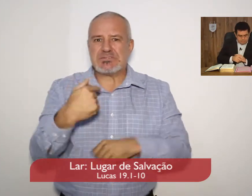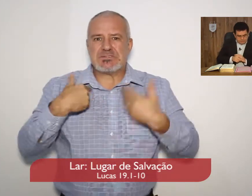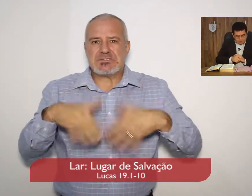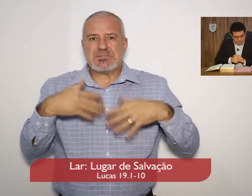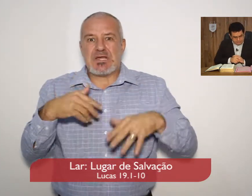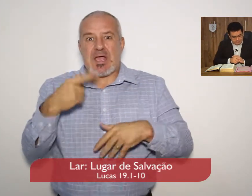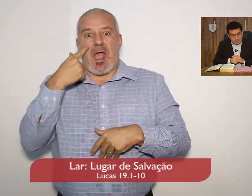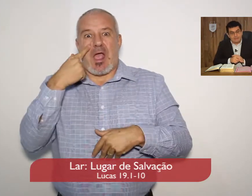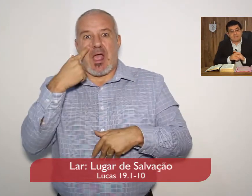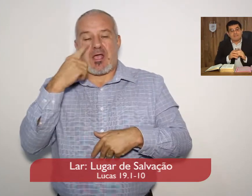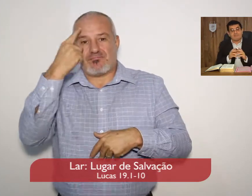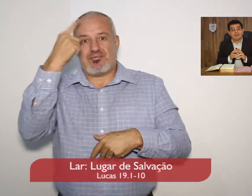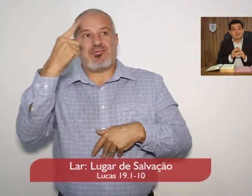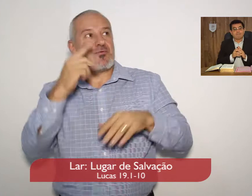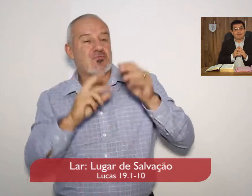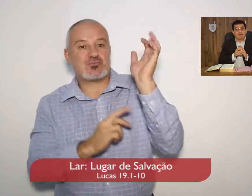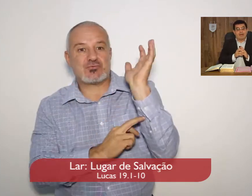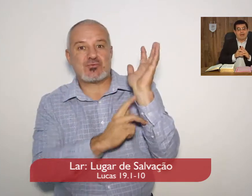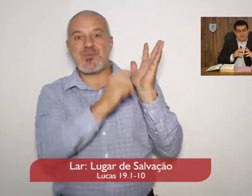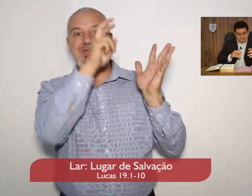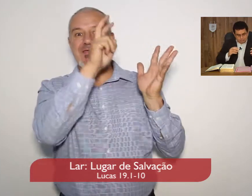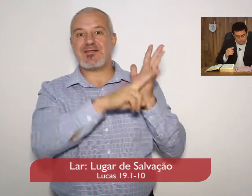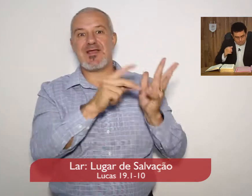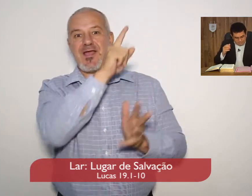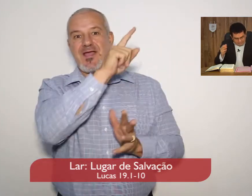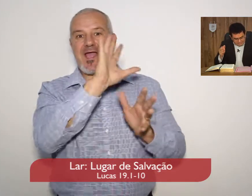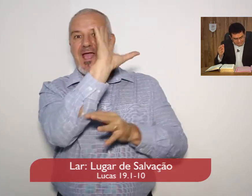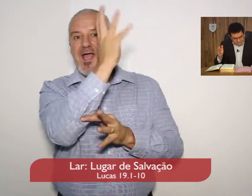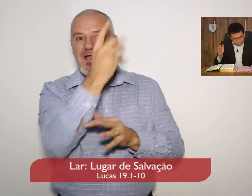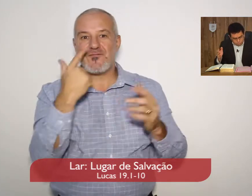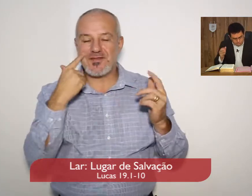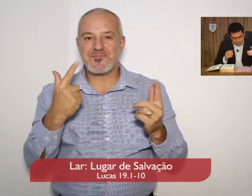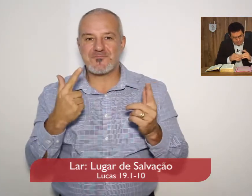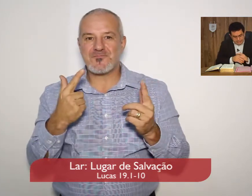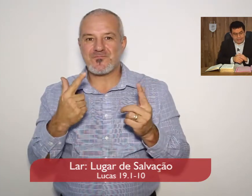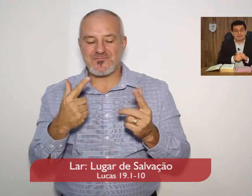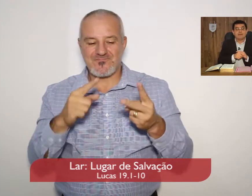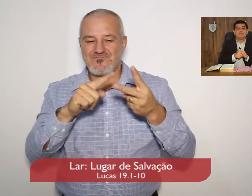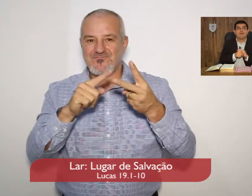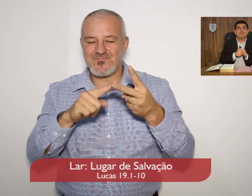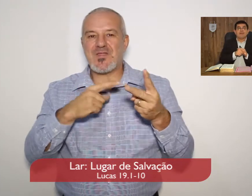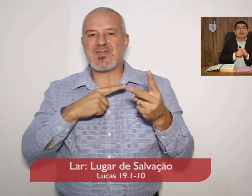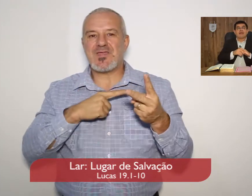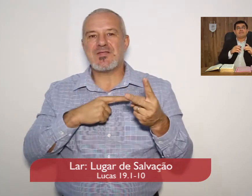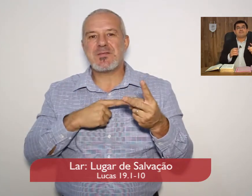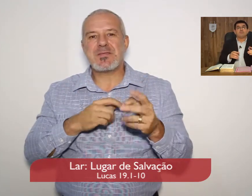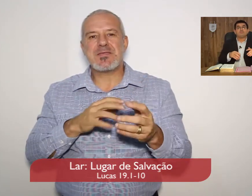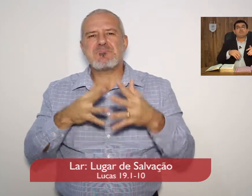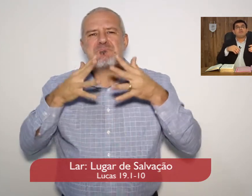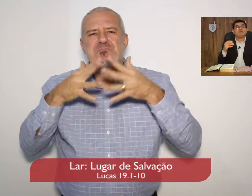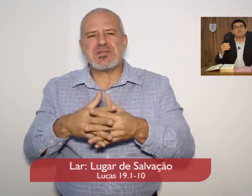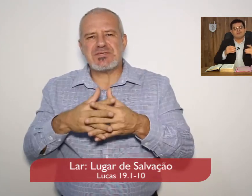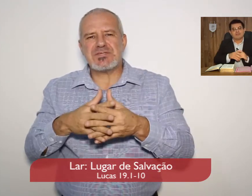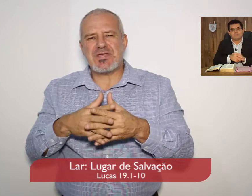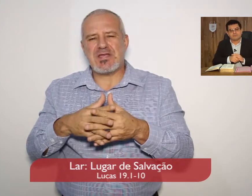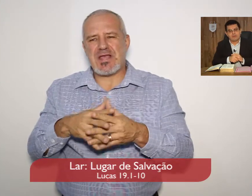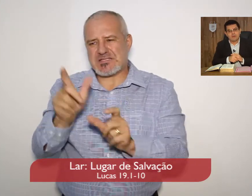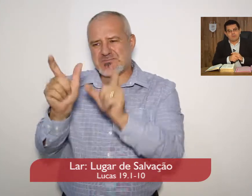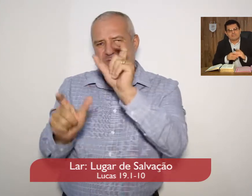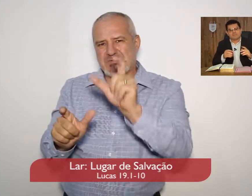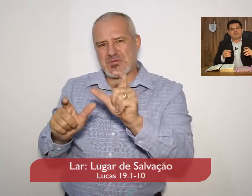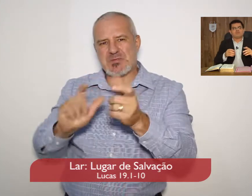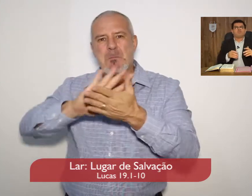segundo impedimento que havia, além da sua pequena estatura, era também a questão dos